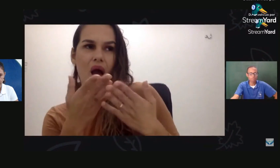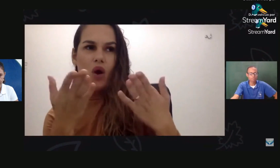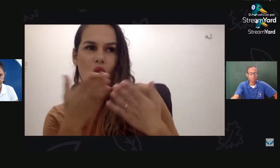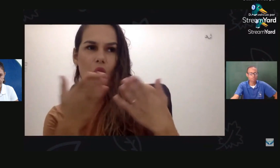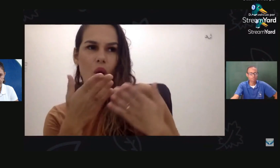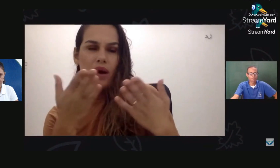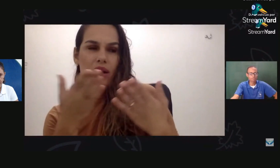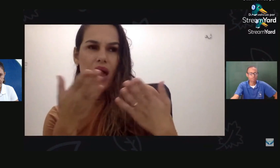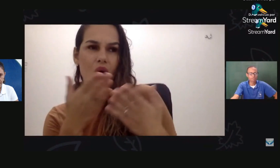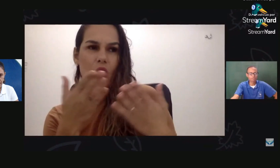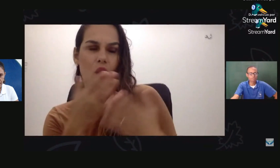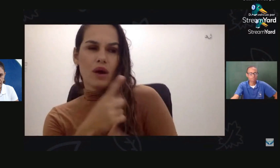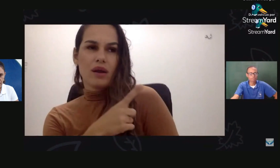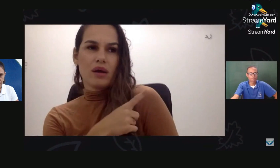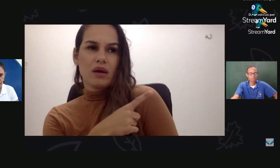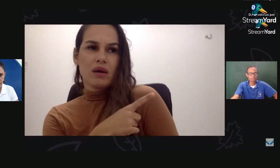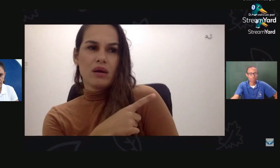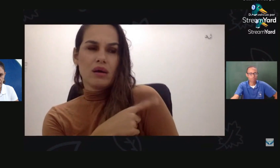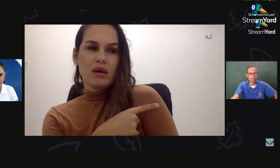estadual.